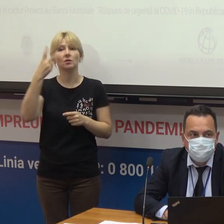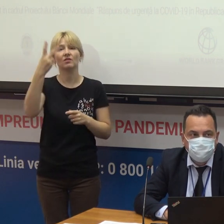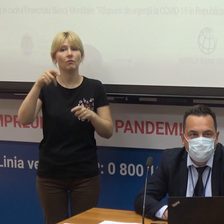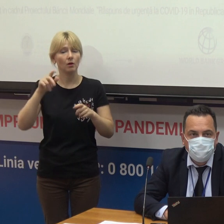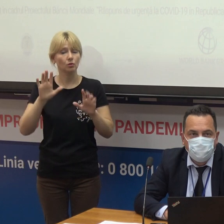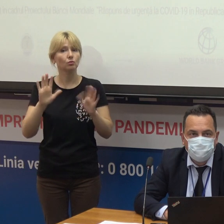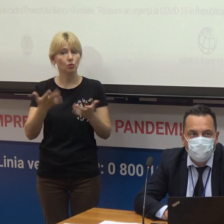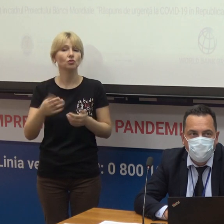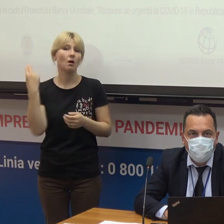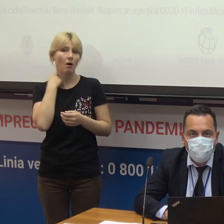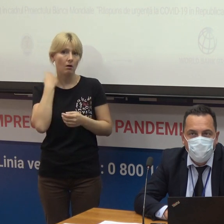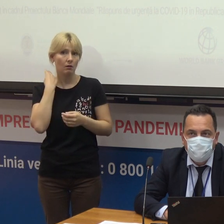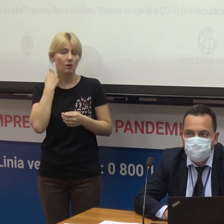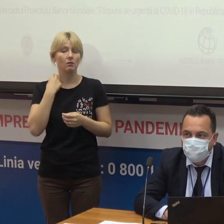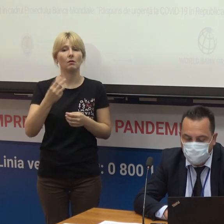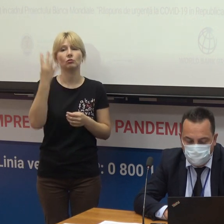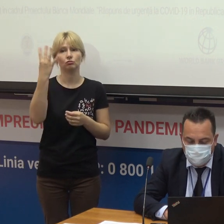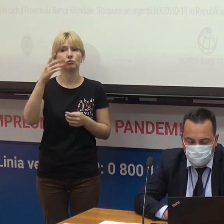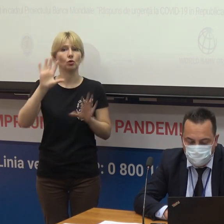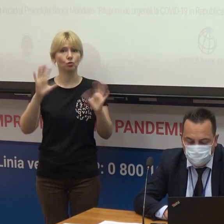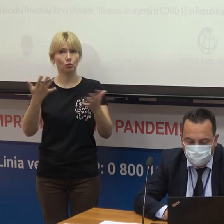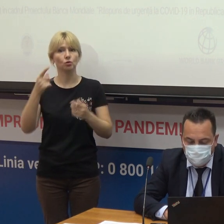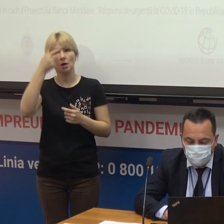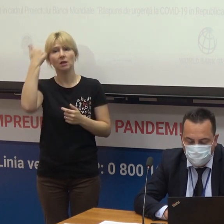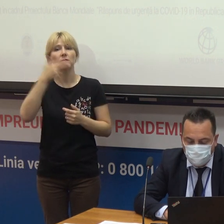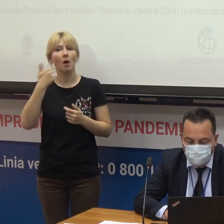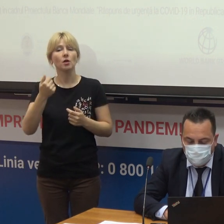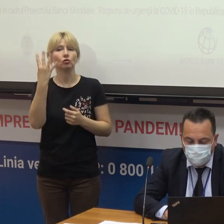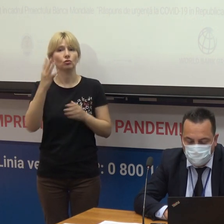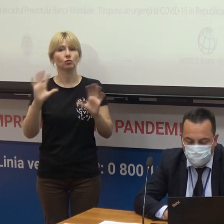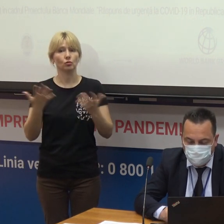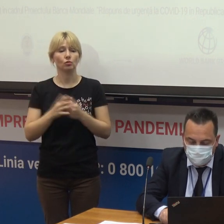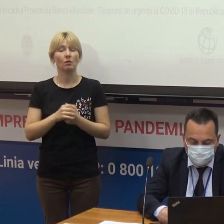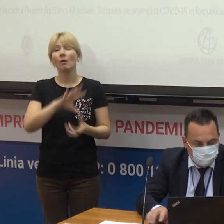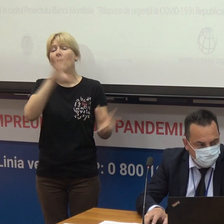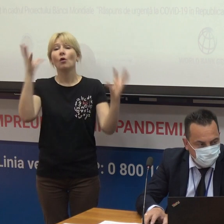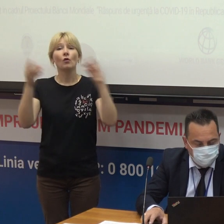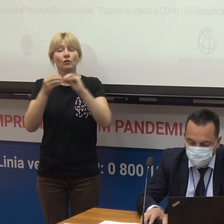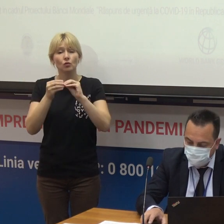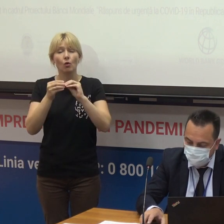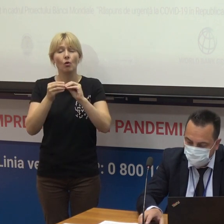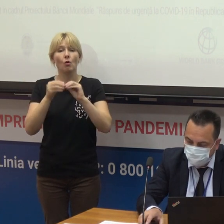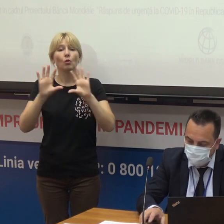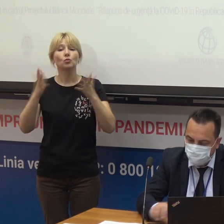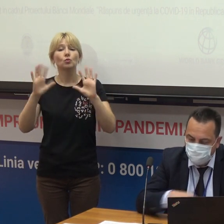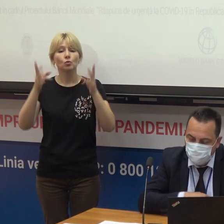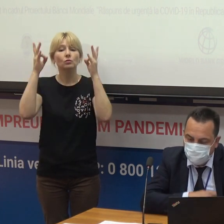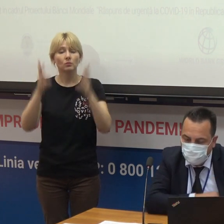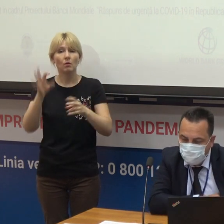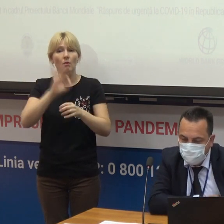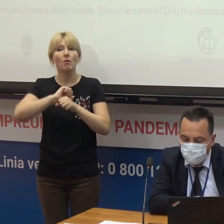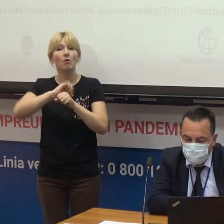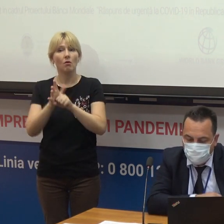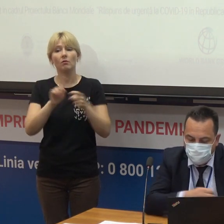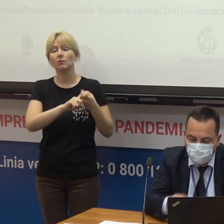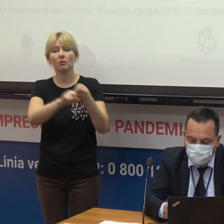restul cazurilor de Irlanda, Olanda și Spania. Din totalul cazurilor 478 în săptămâna